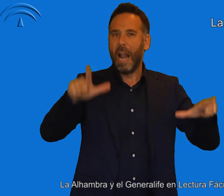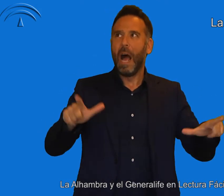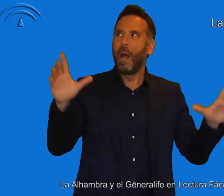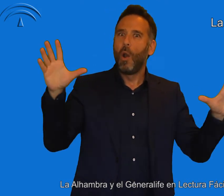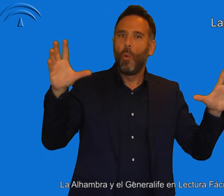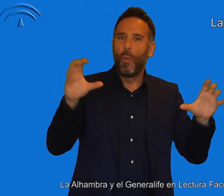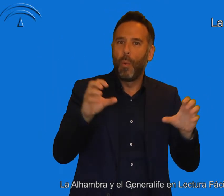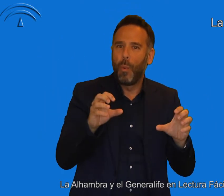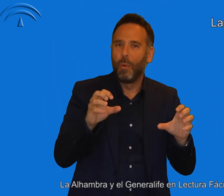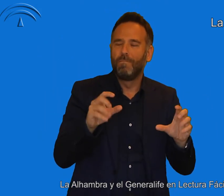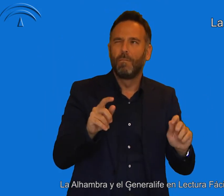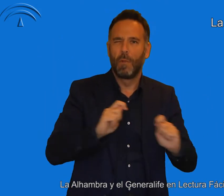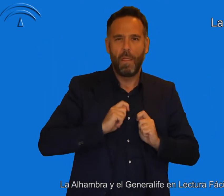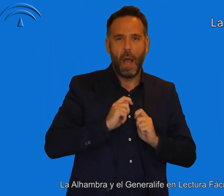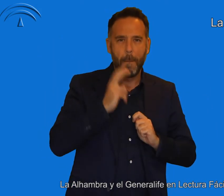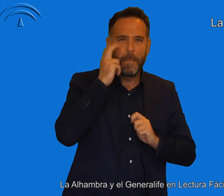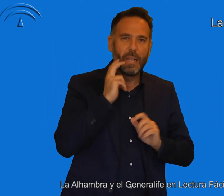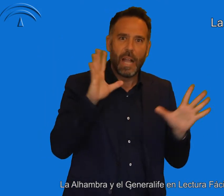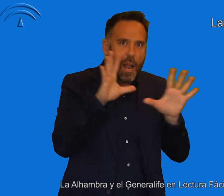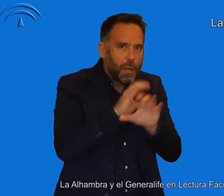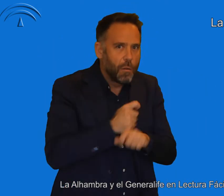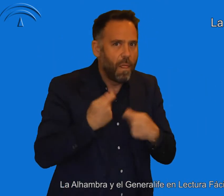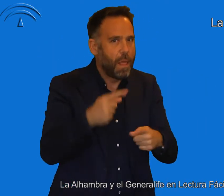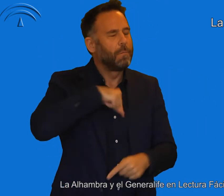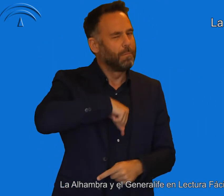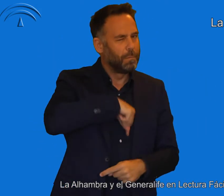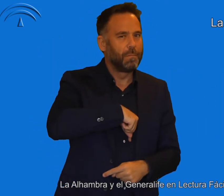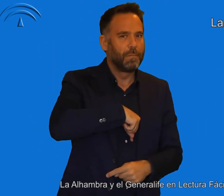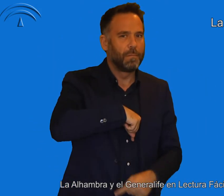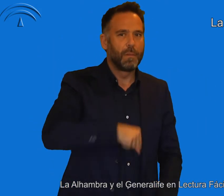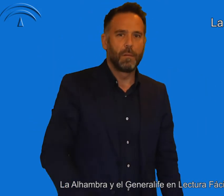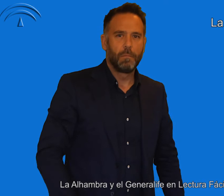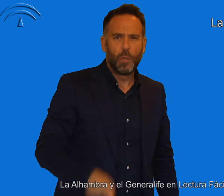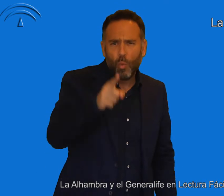suavizan. La sala se queda a media luz.